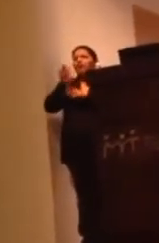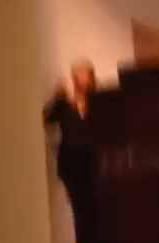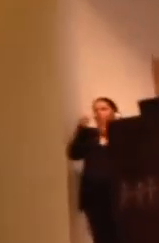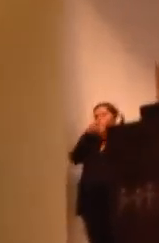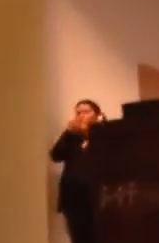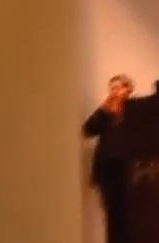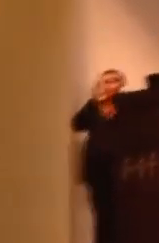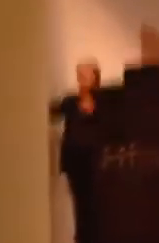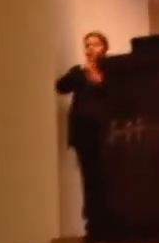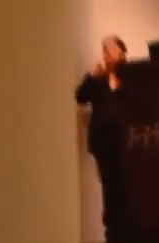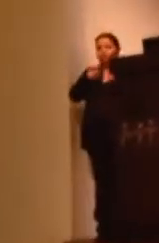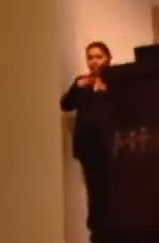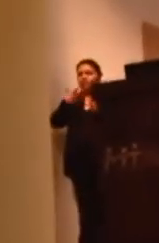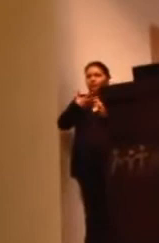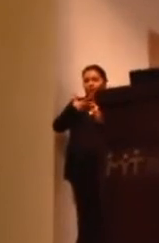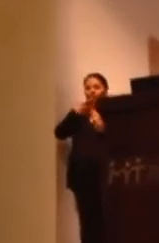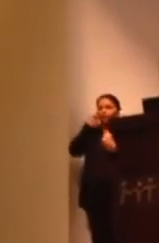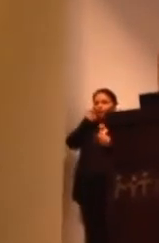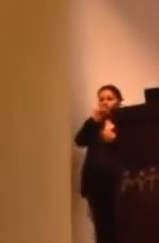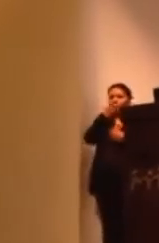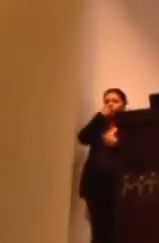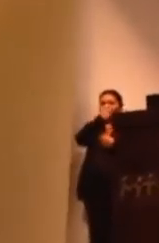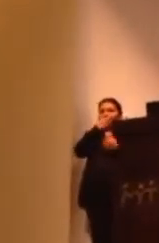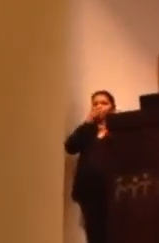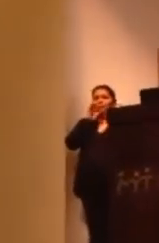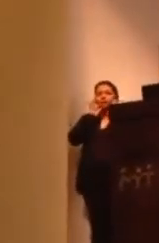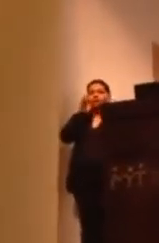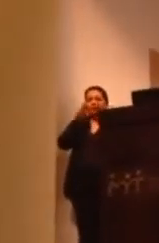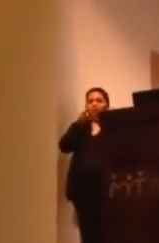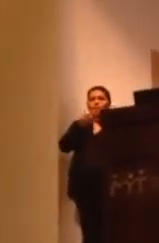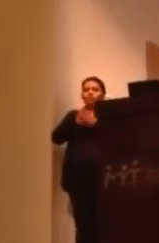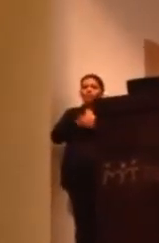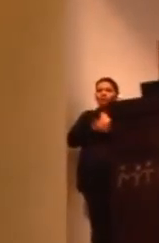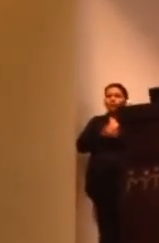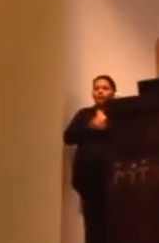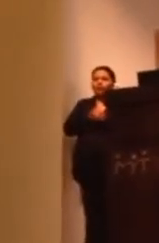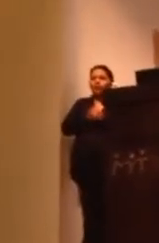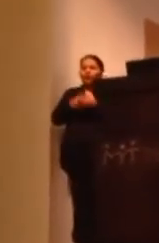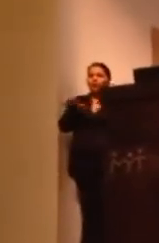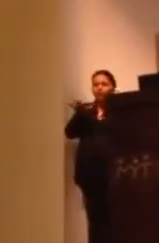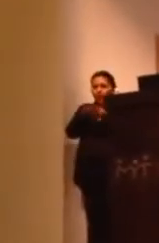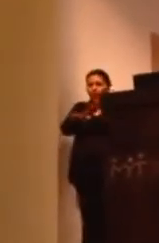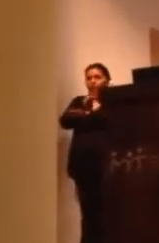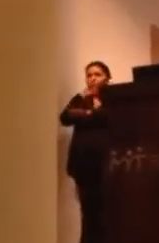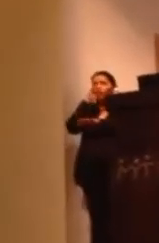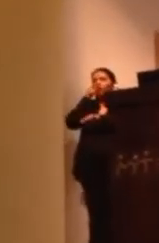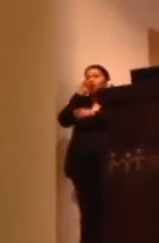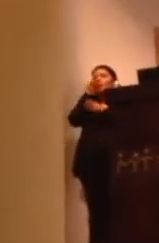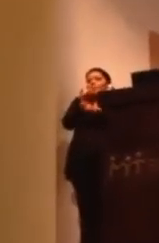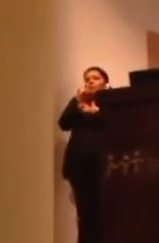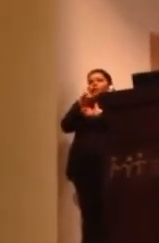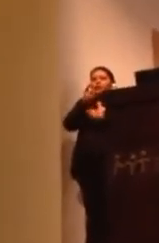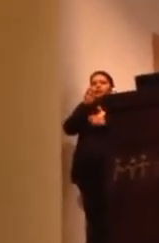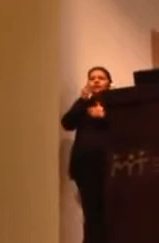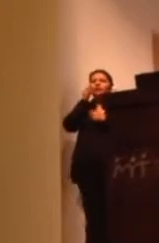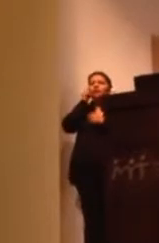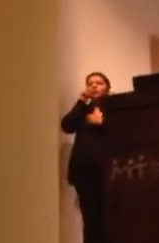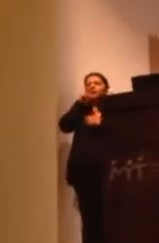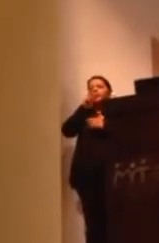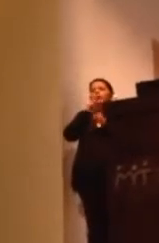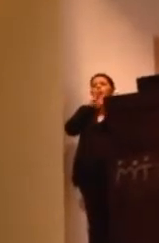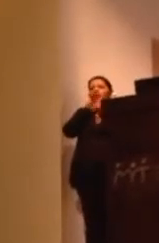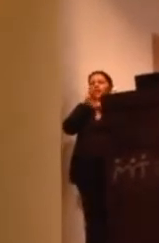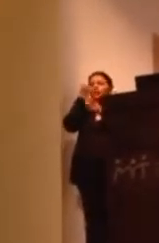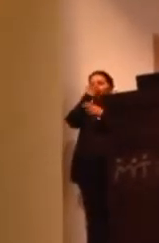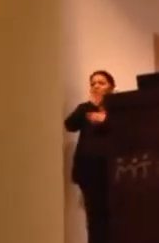disruptivos, también tienen este tipo de alteraciones. Por eso se van a dar cuenta que el diagnóstico no es tan